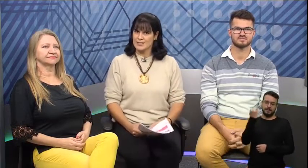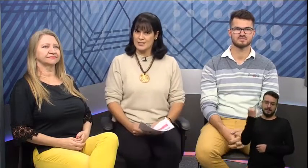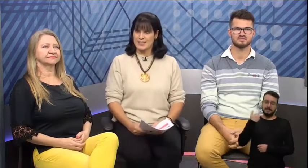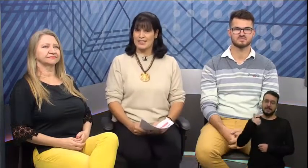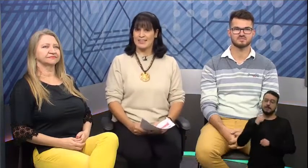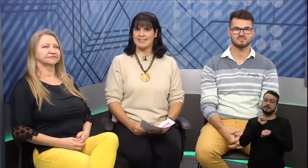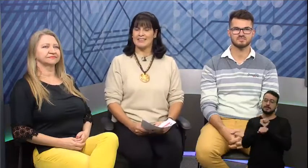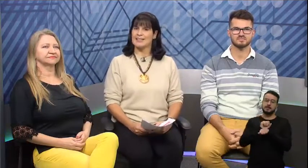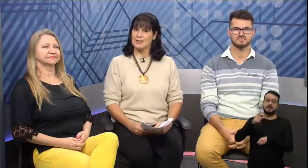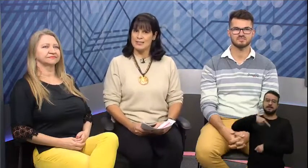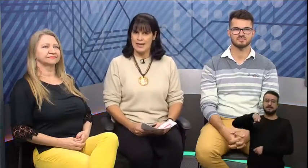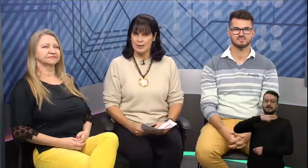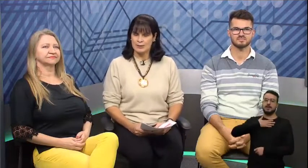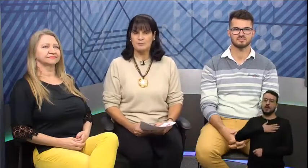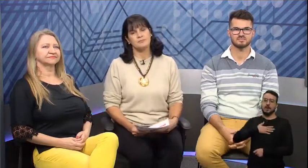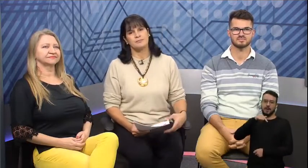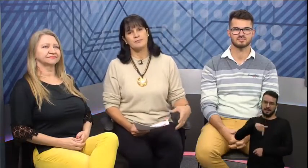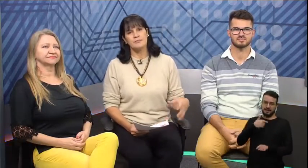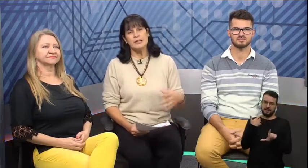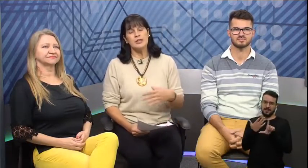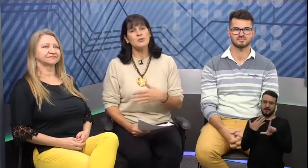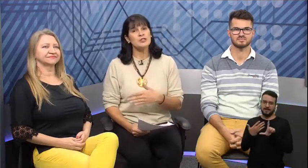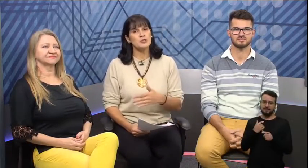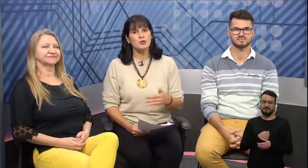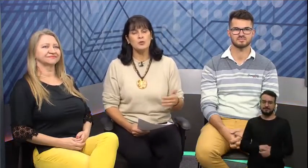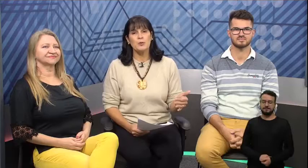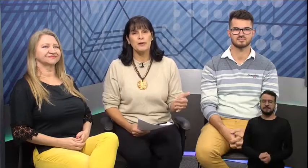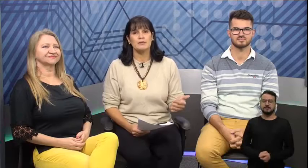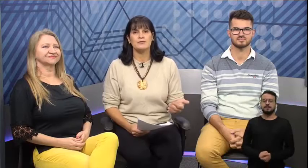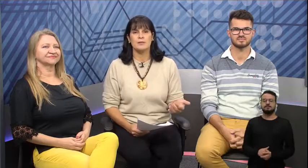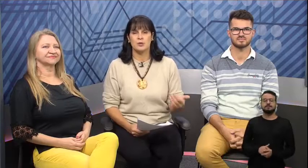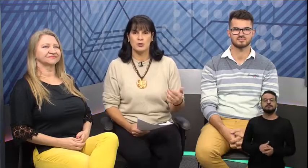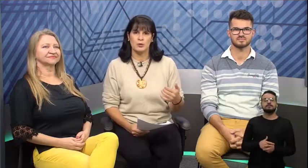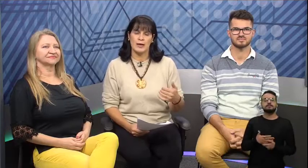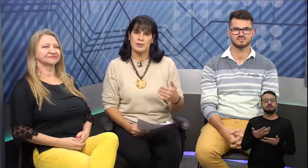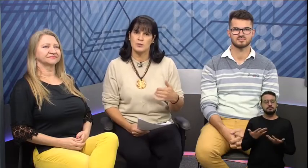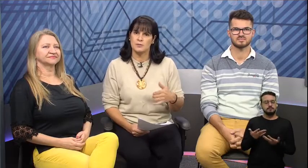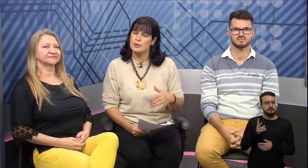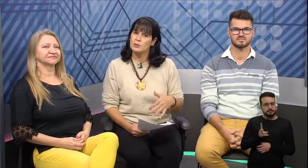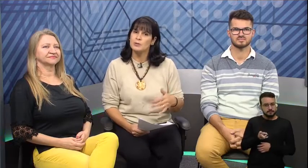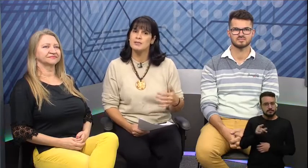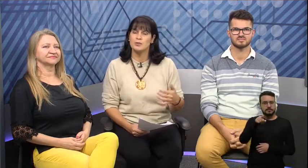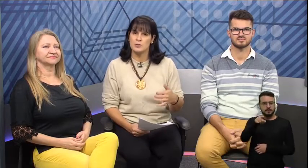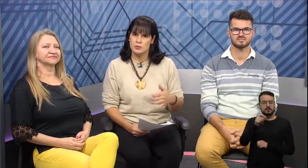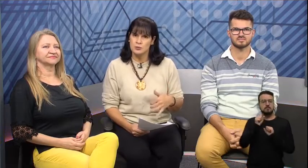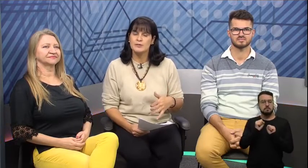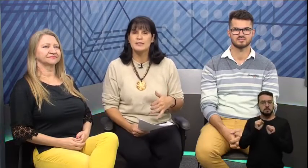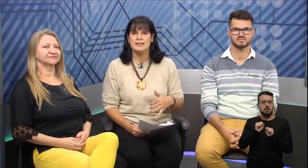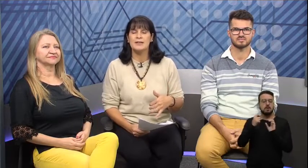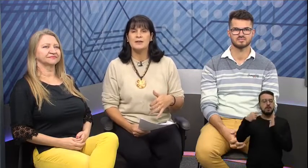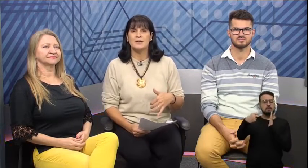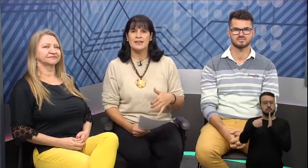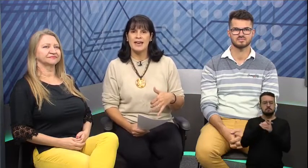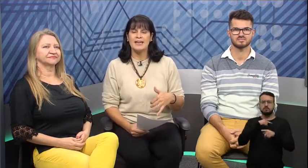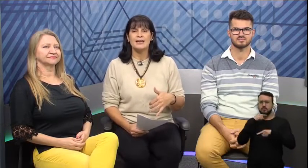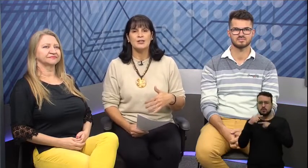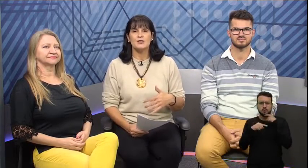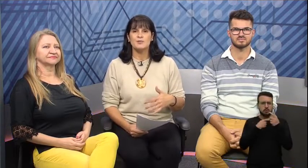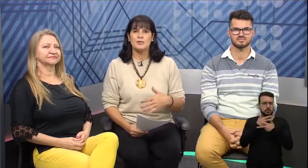bastante da nossa aula. Durante todo o momento você pode colocar as suas perguntas, as suas dúvidas, ok? E nós vamos ter um